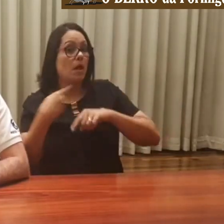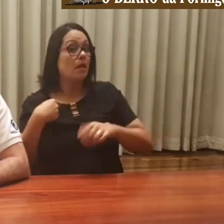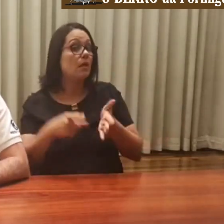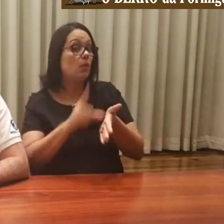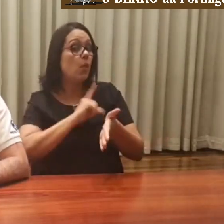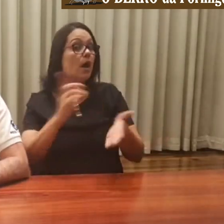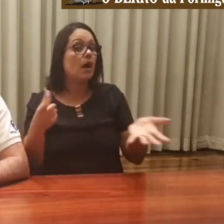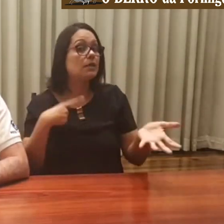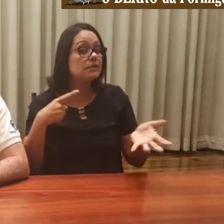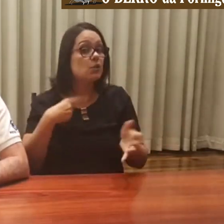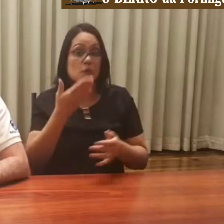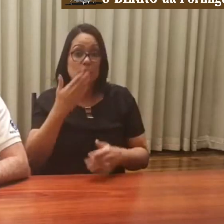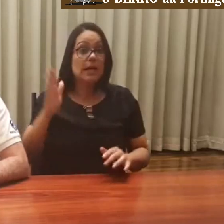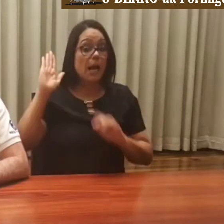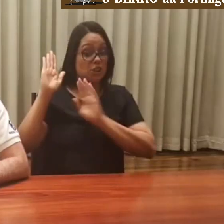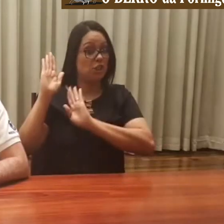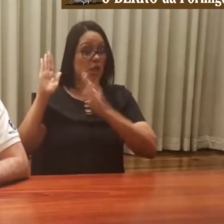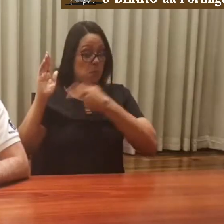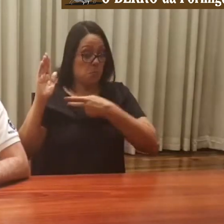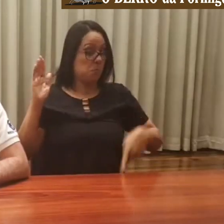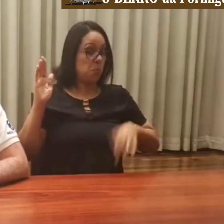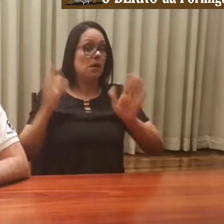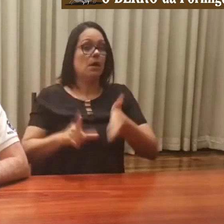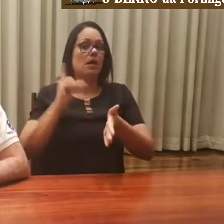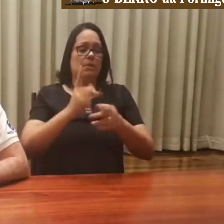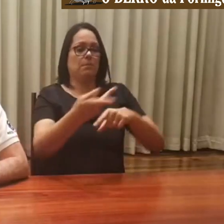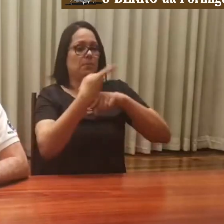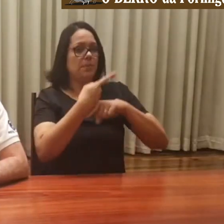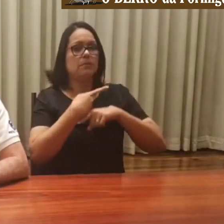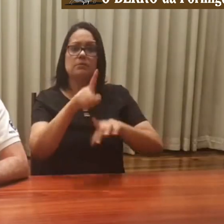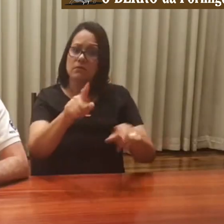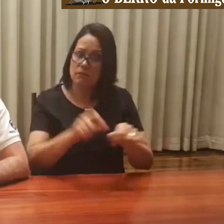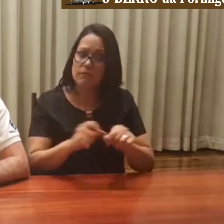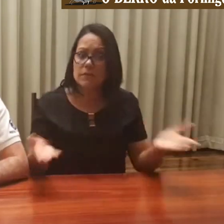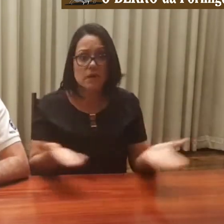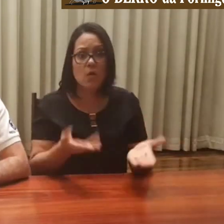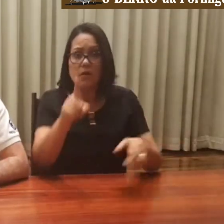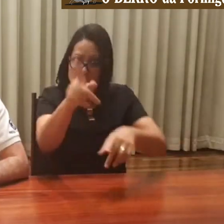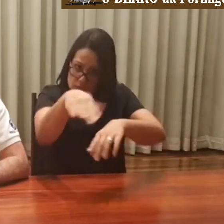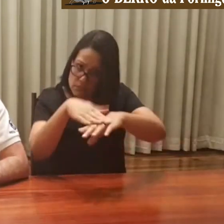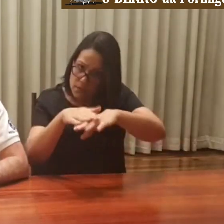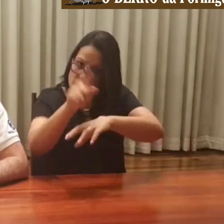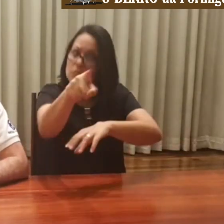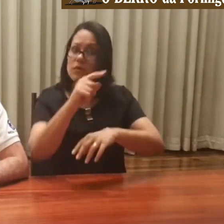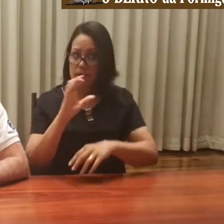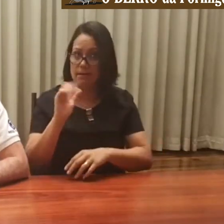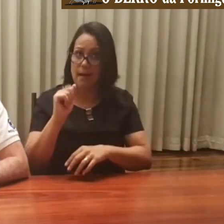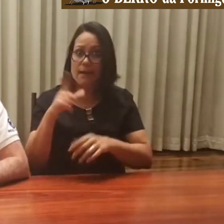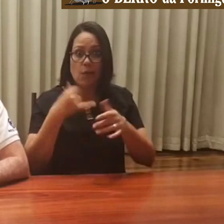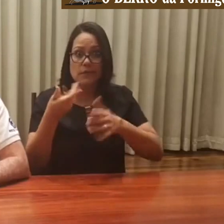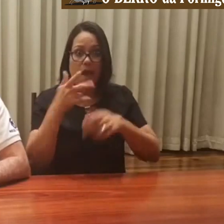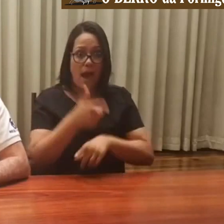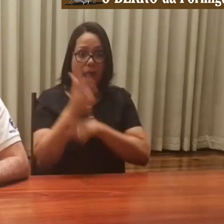pré-candidato lá atrás, candidato, e no começo do ano também, faça a mesma coisa com seu deputado federal. O pessoal de Santa